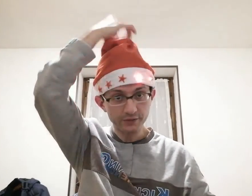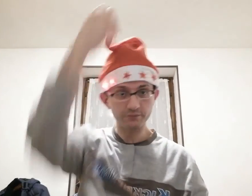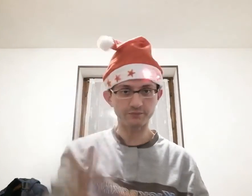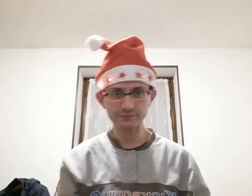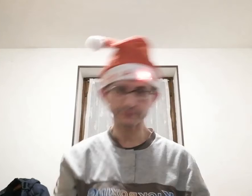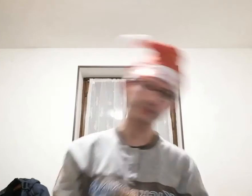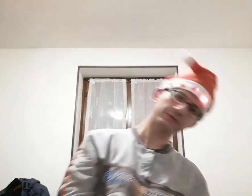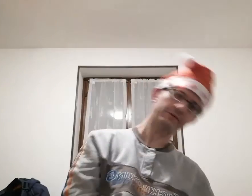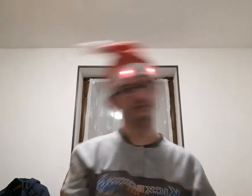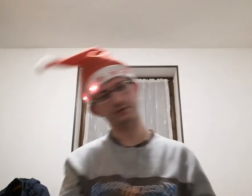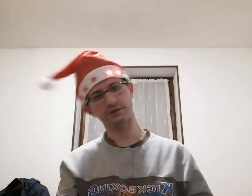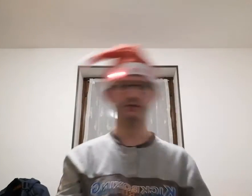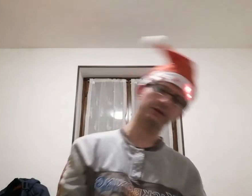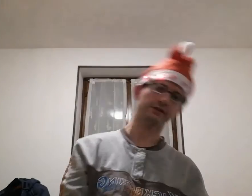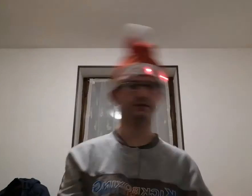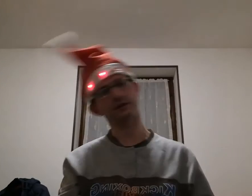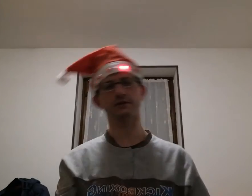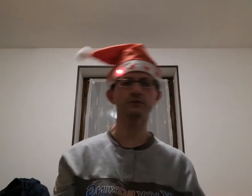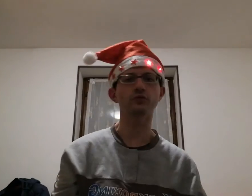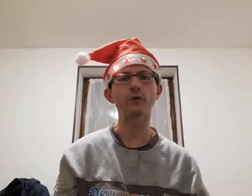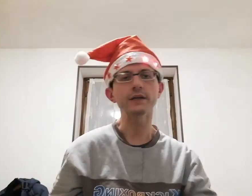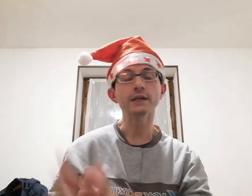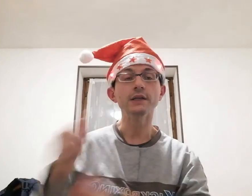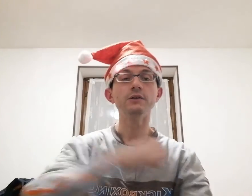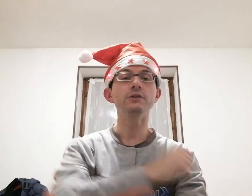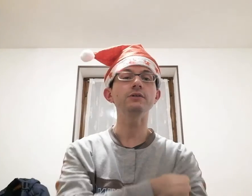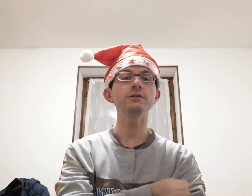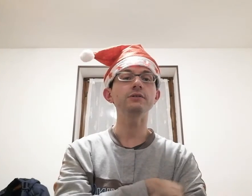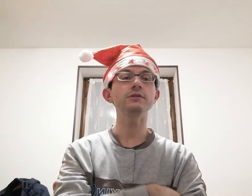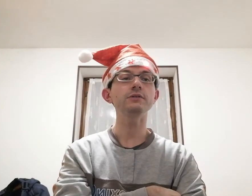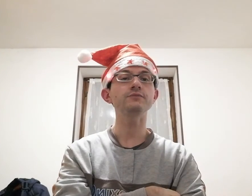simpatico, top, top, top, top. Comunque,